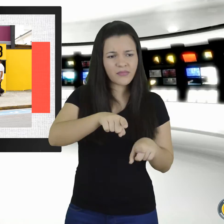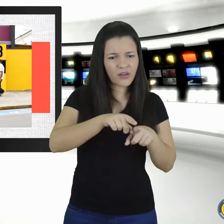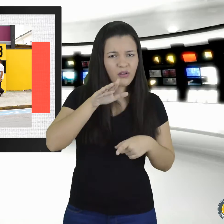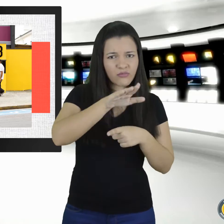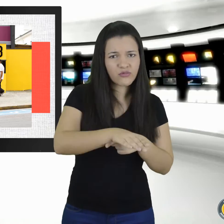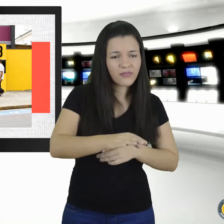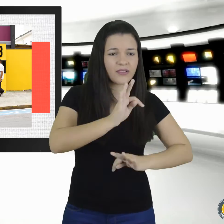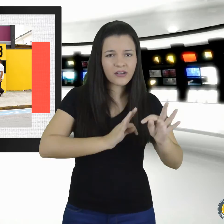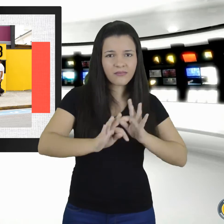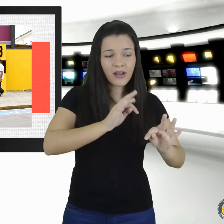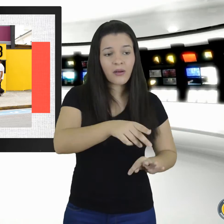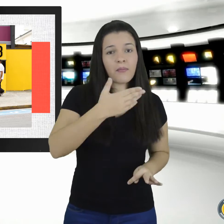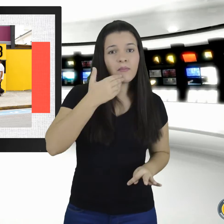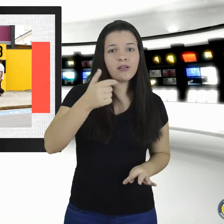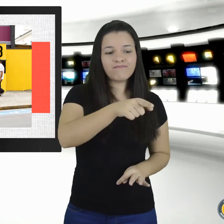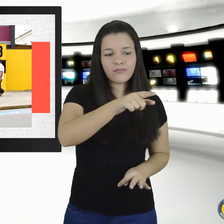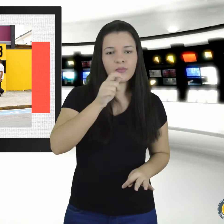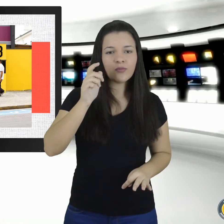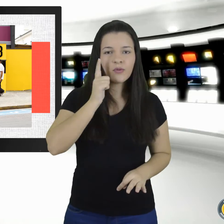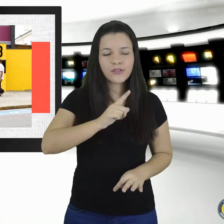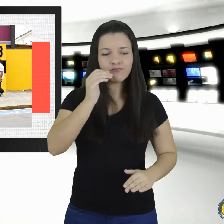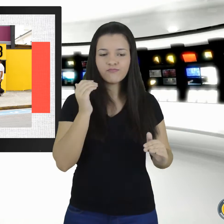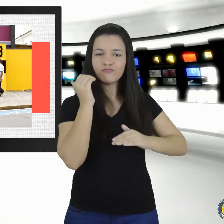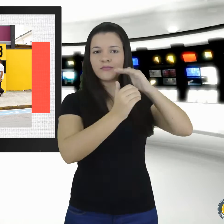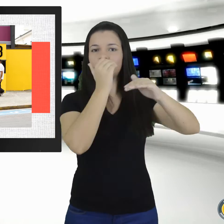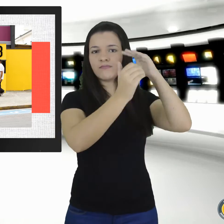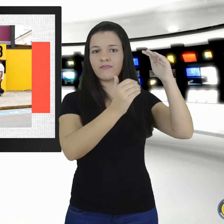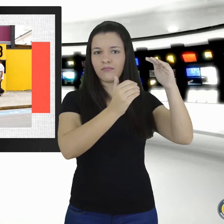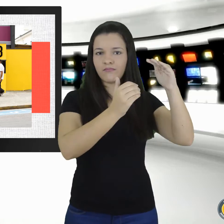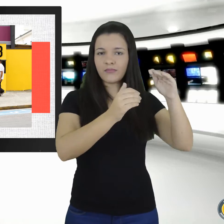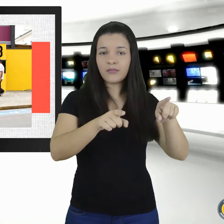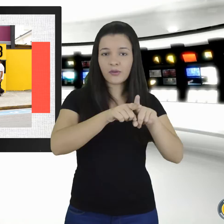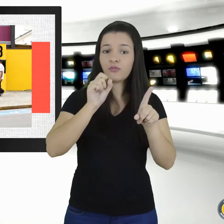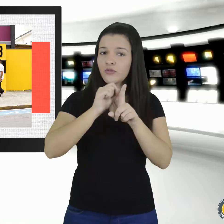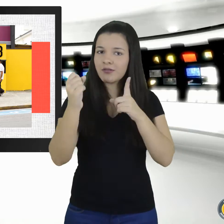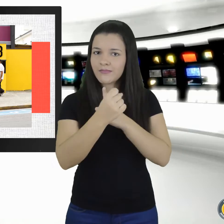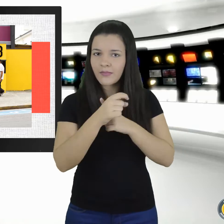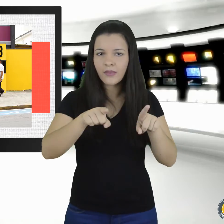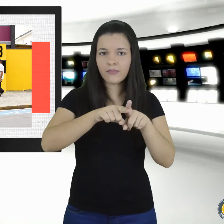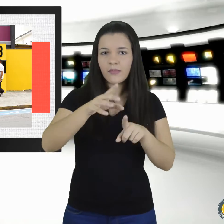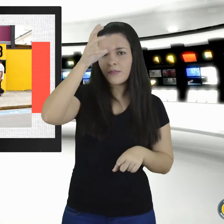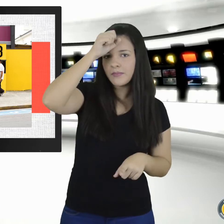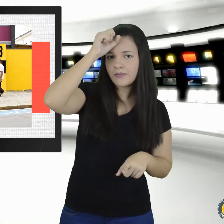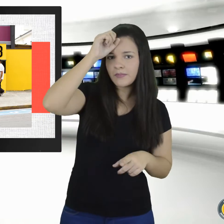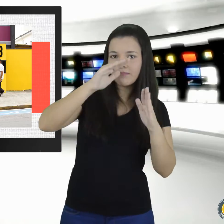habilitação ou reabilitação, melhor para seu desenvolvimento educacional e